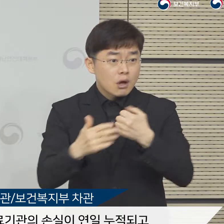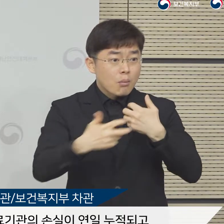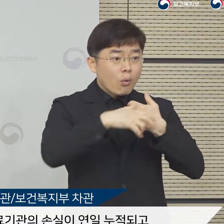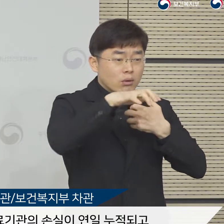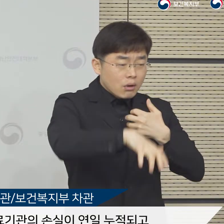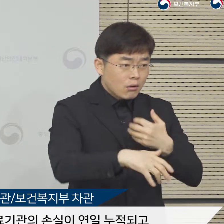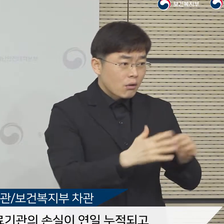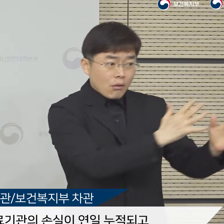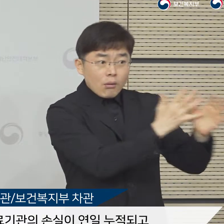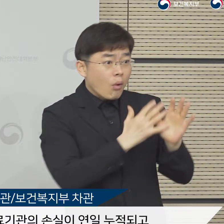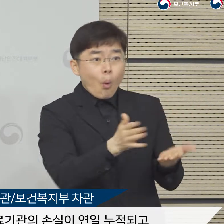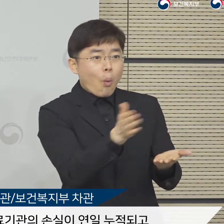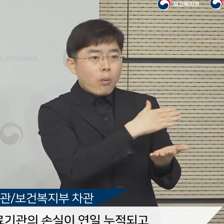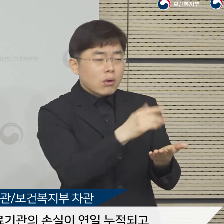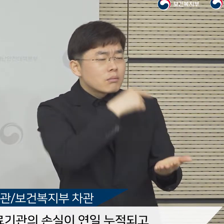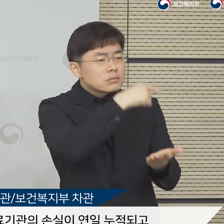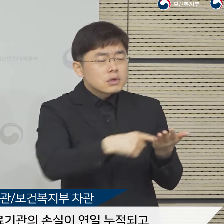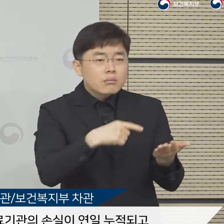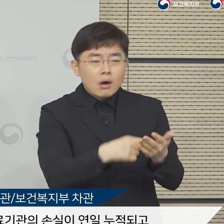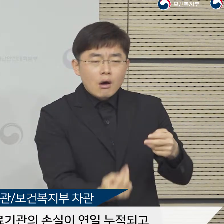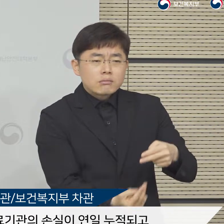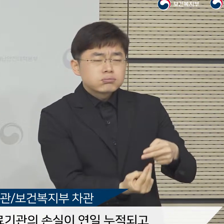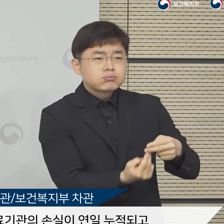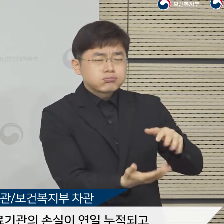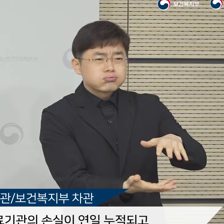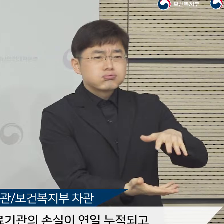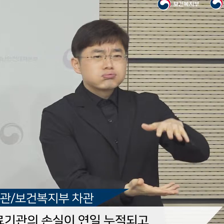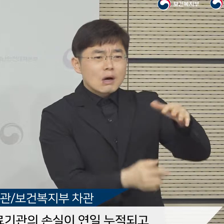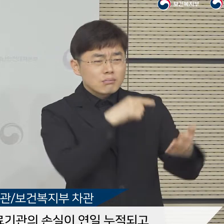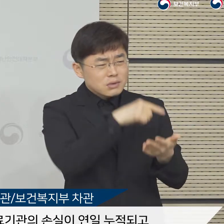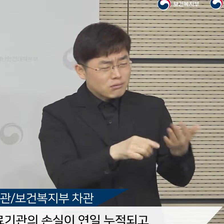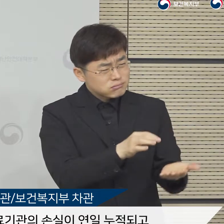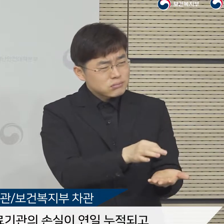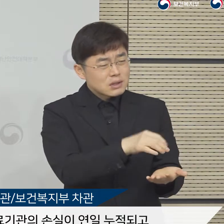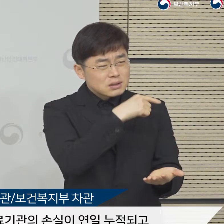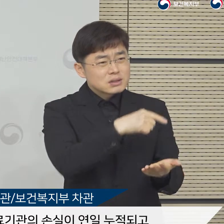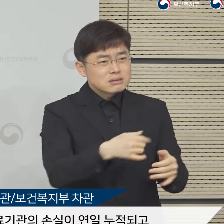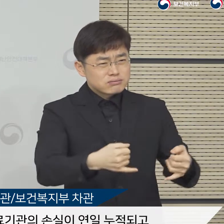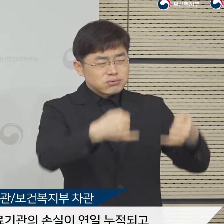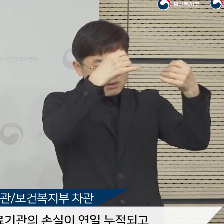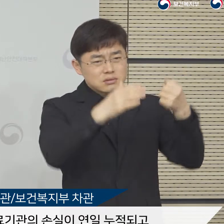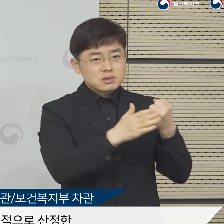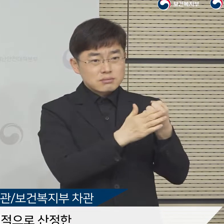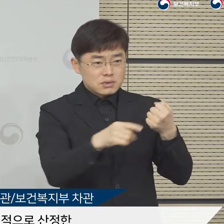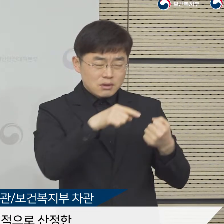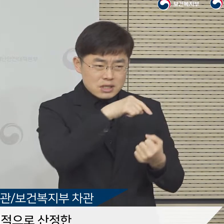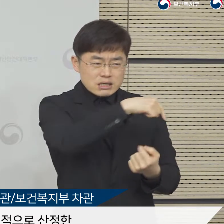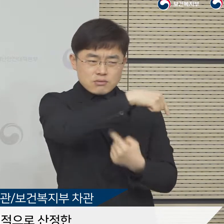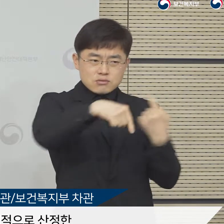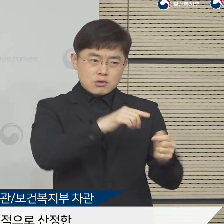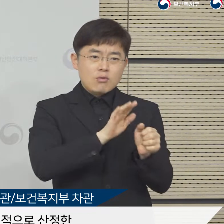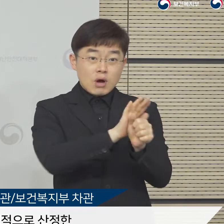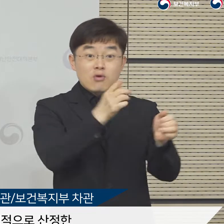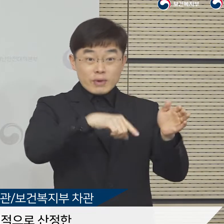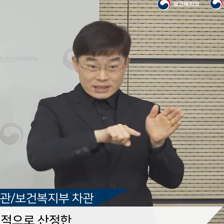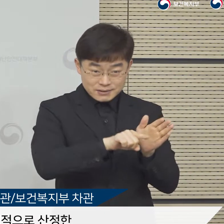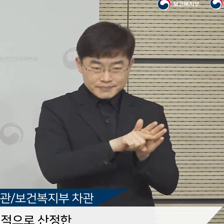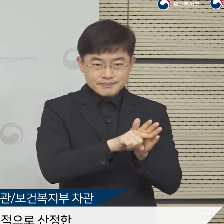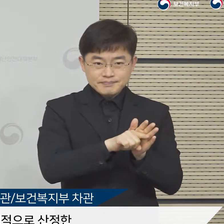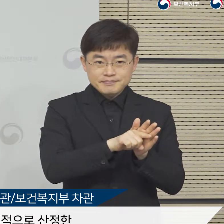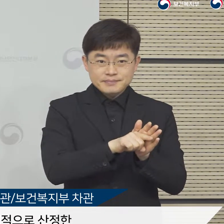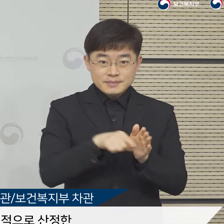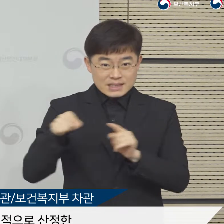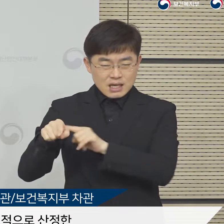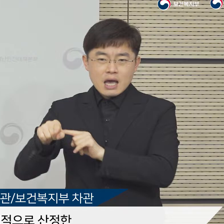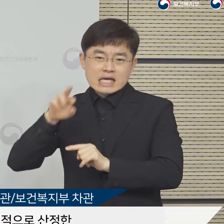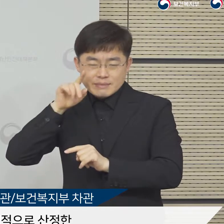손실이 연일 누적되고 경영상의 어려움이 가중되고 있는 점을 고려해서 손실보상금이 최종